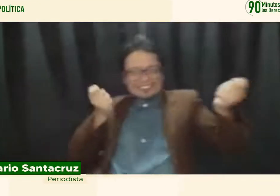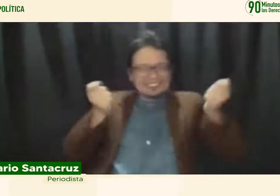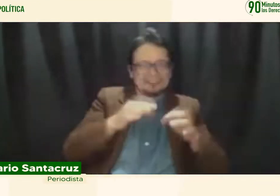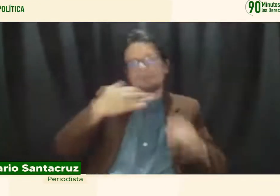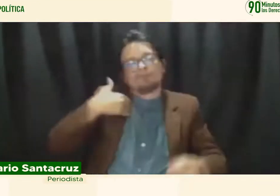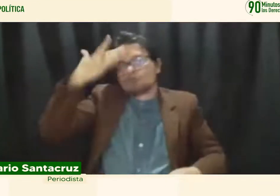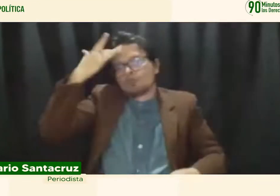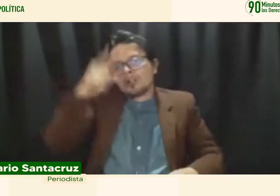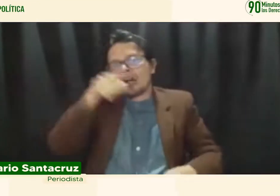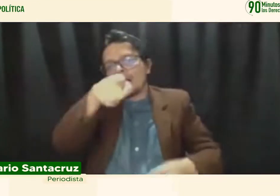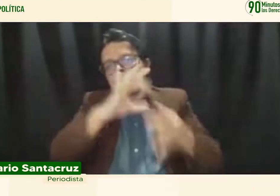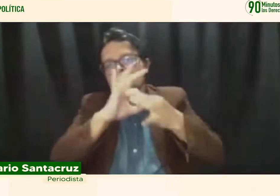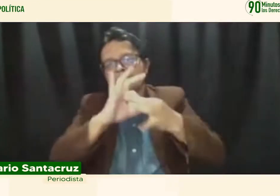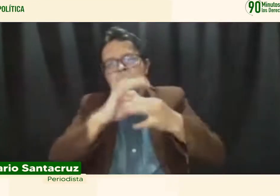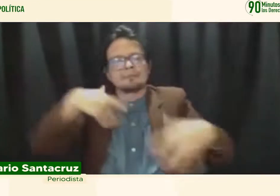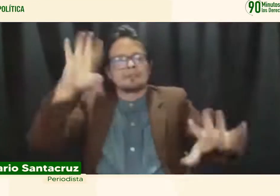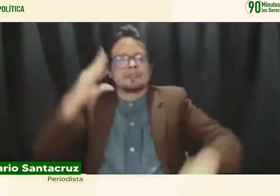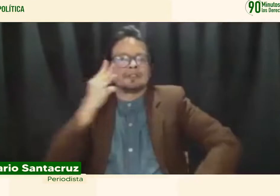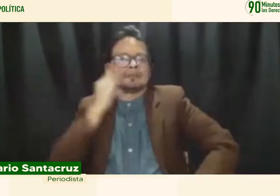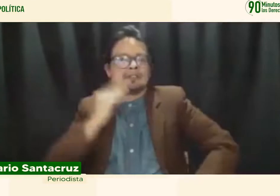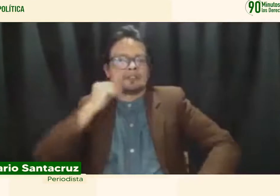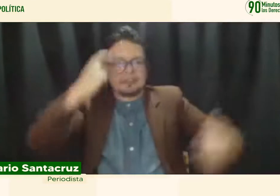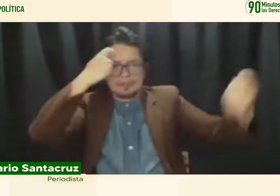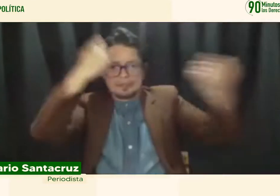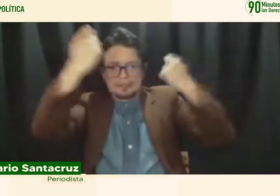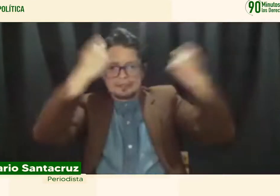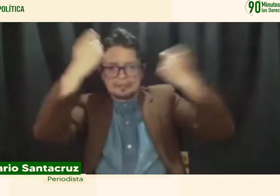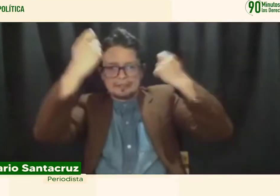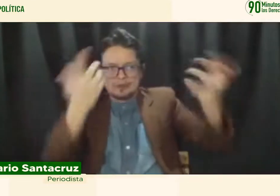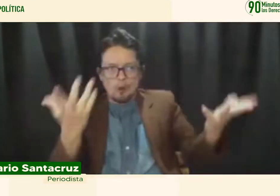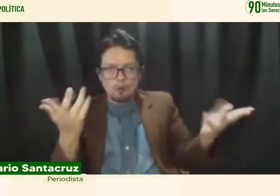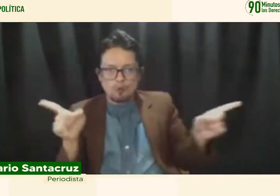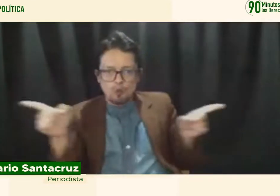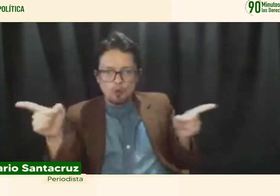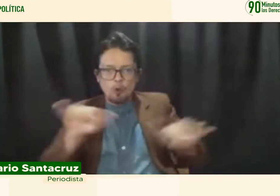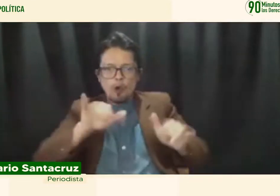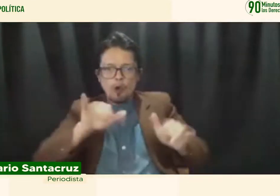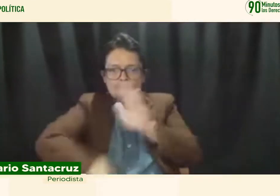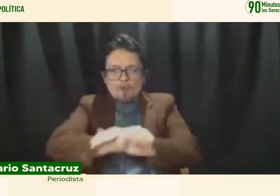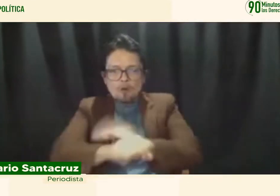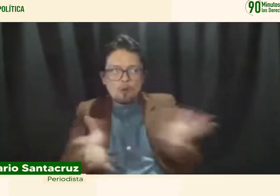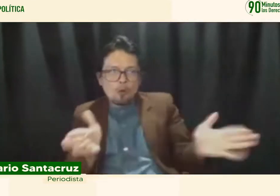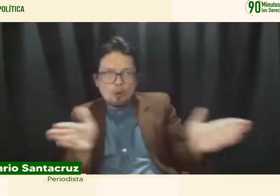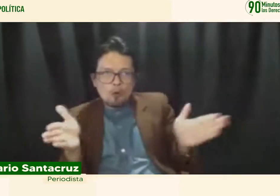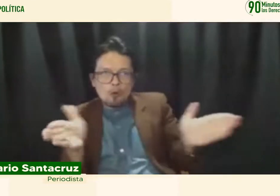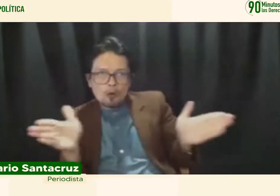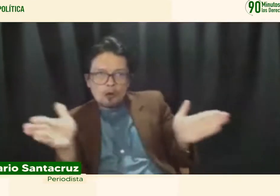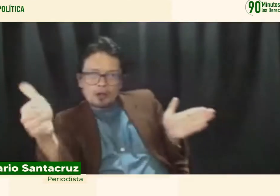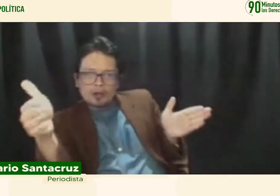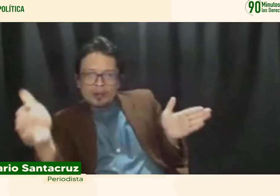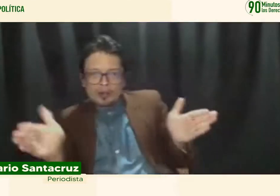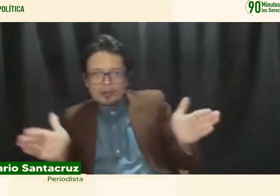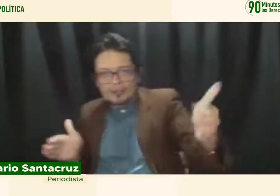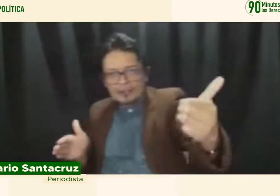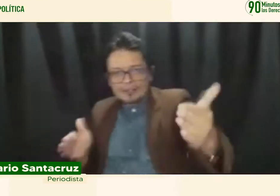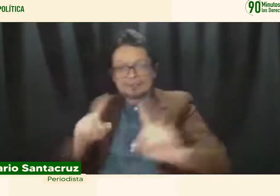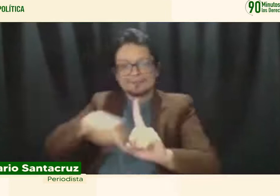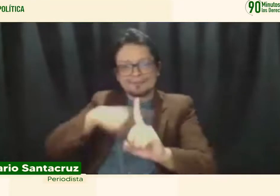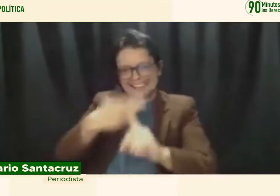en un partido de fútbol que tiene como esa perspectiva ampliar una estrategia de campo por supuesto así que cuando se es fuerte al campo para